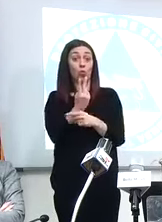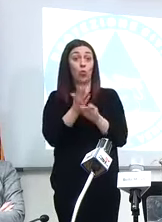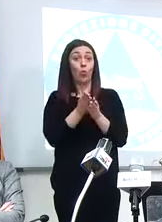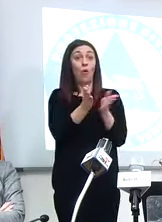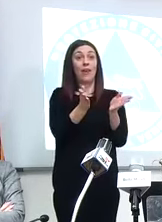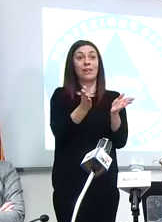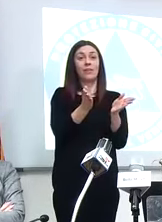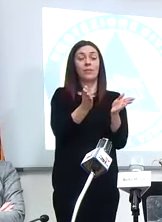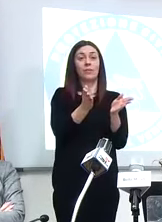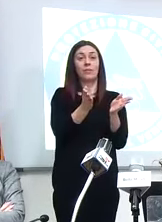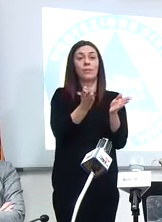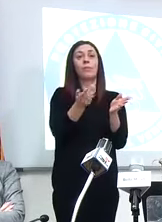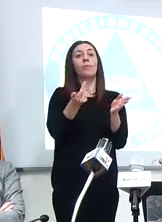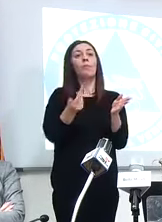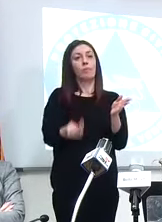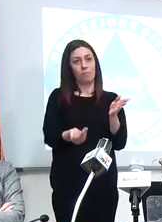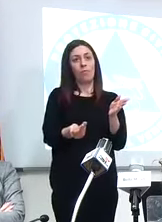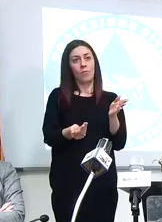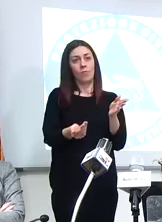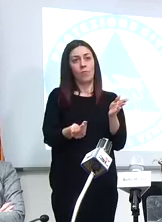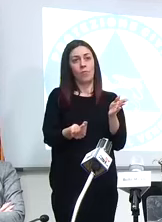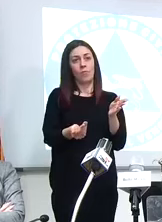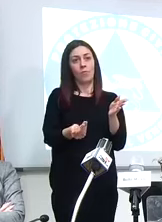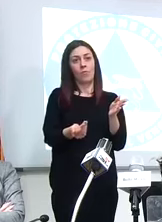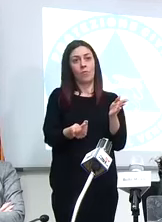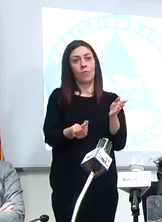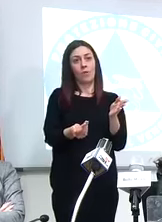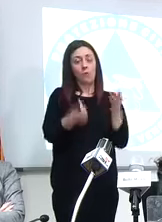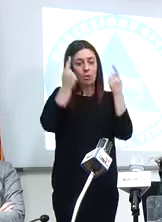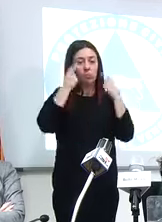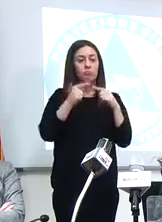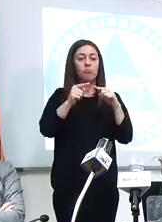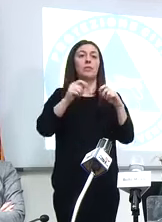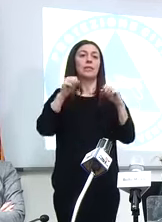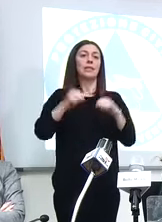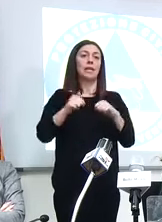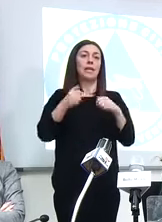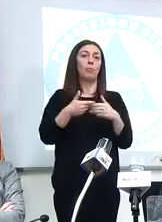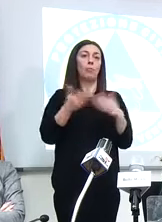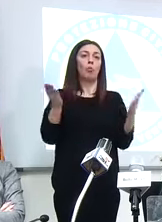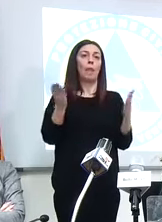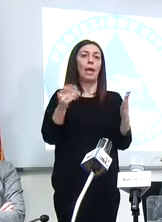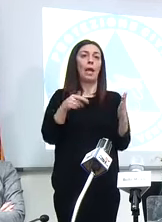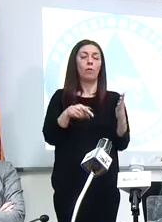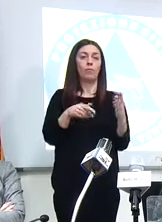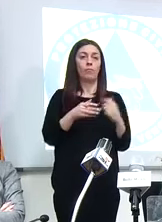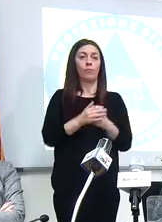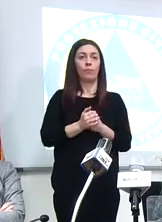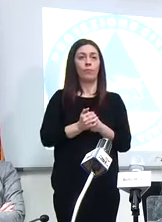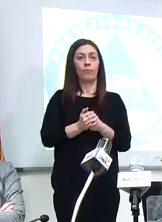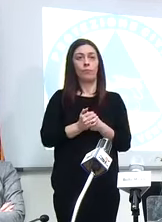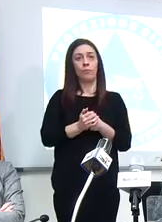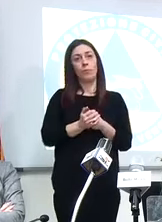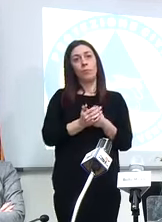per quanto riguarda la somministrazione alla sanità pubblica. Che cosa